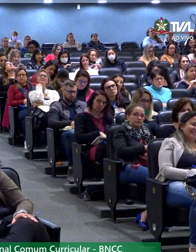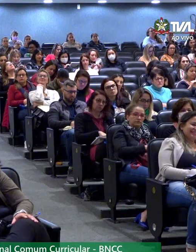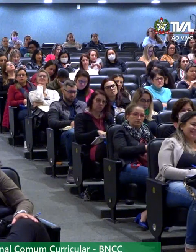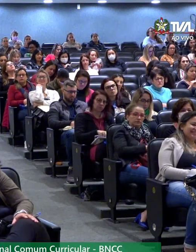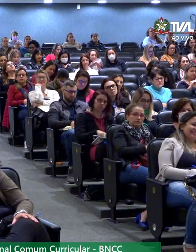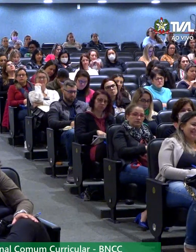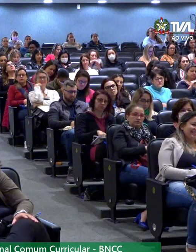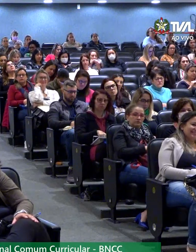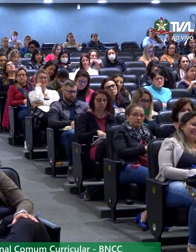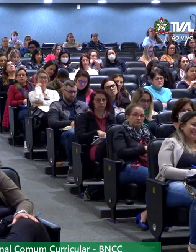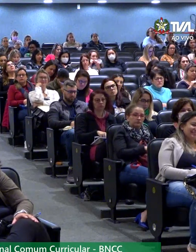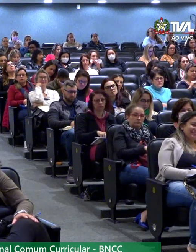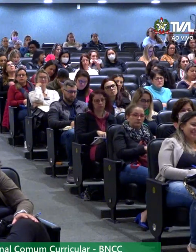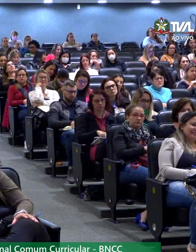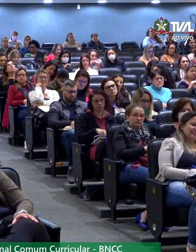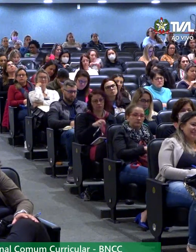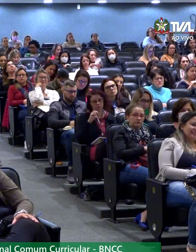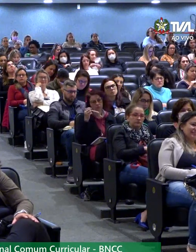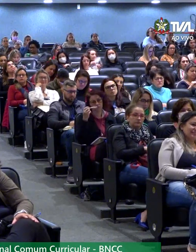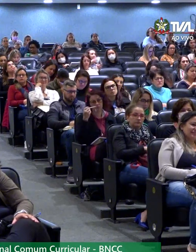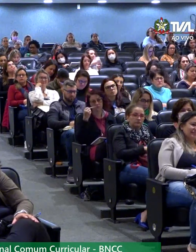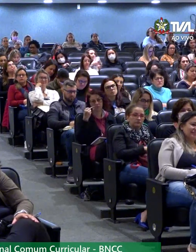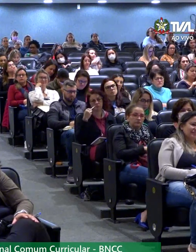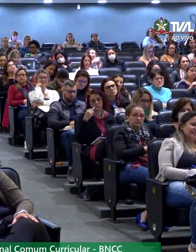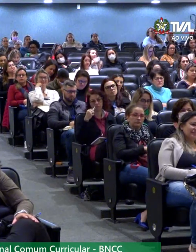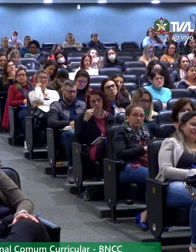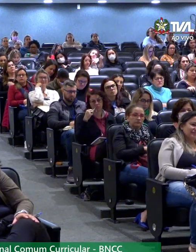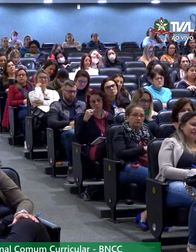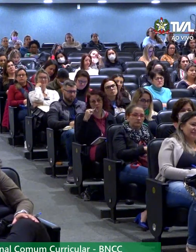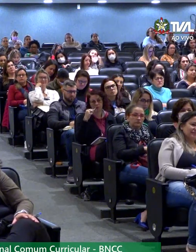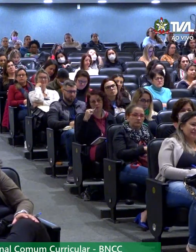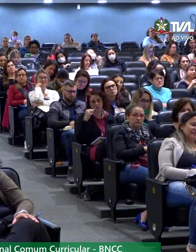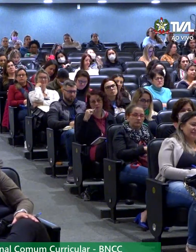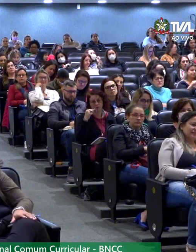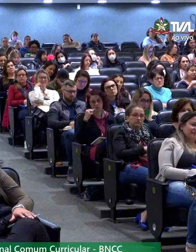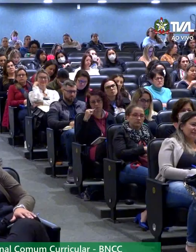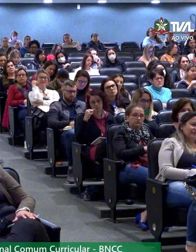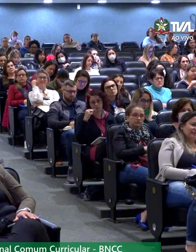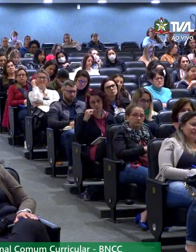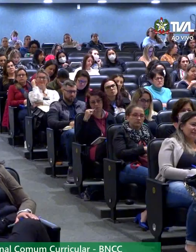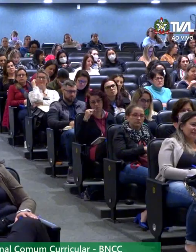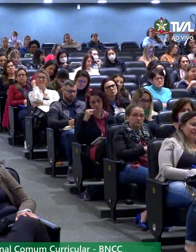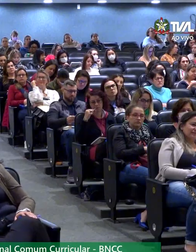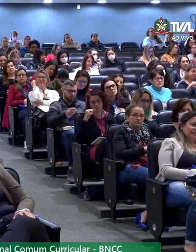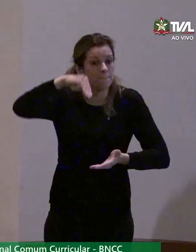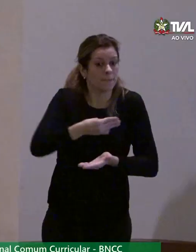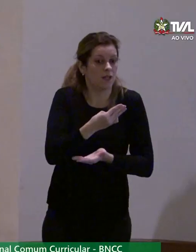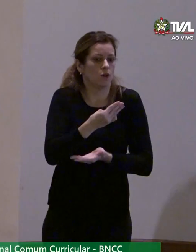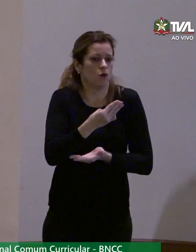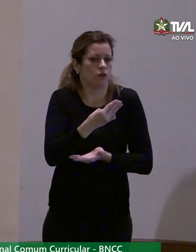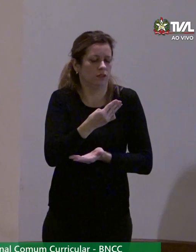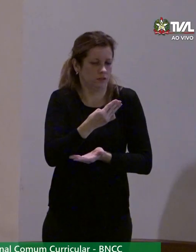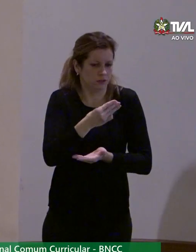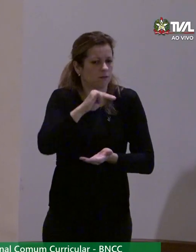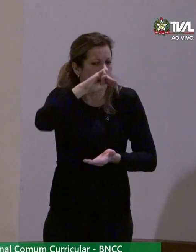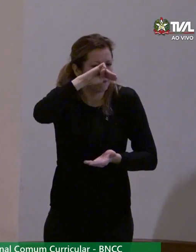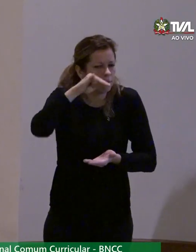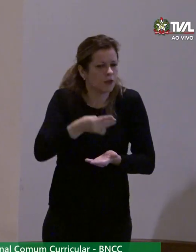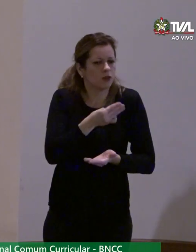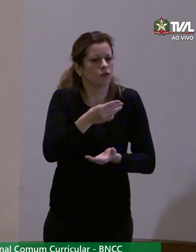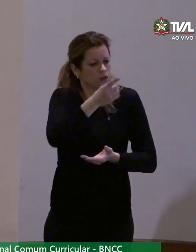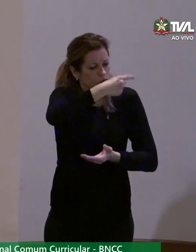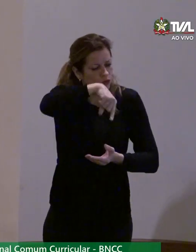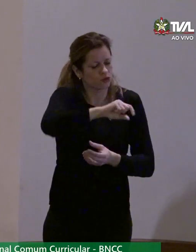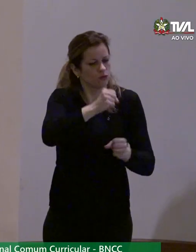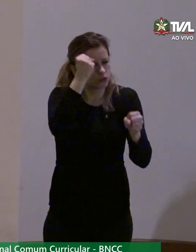vamos ter um financiamento de mais 67 milhões de reais Milhões de Dólares vamos construir